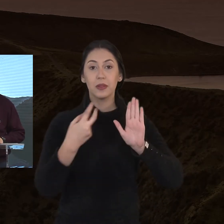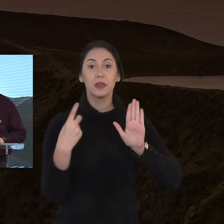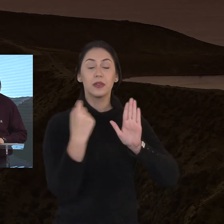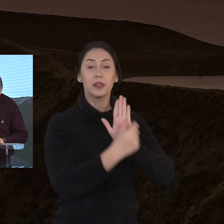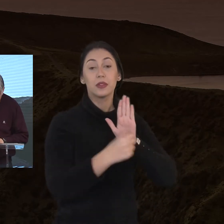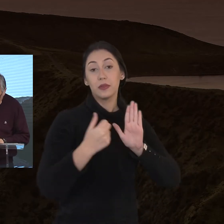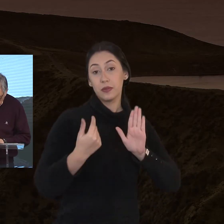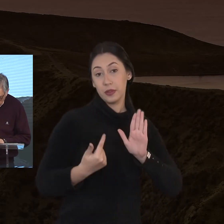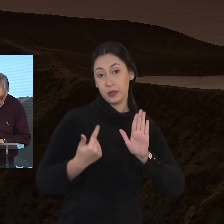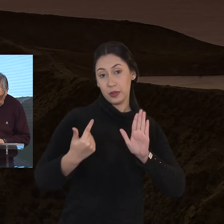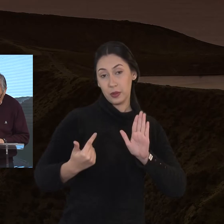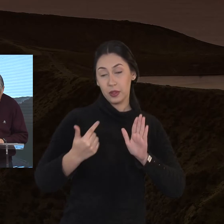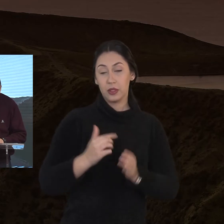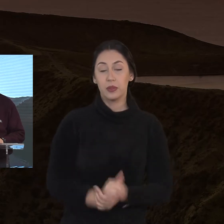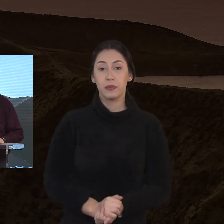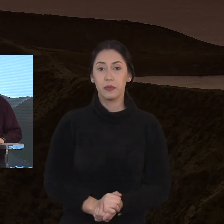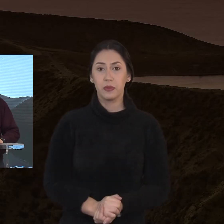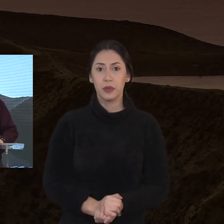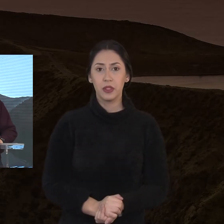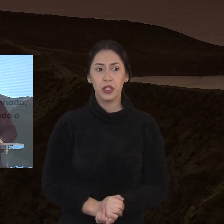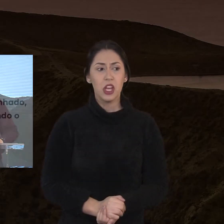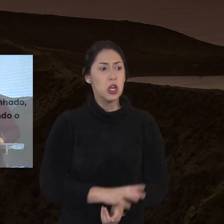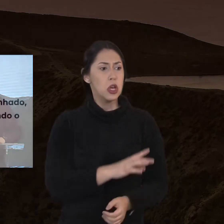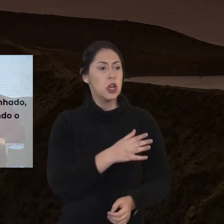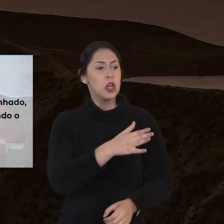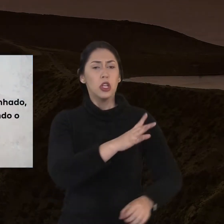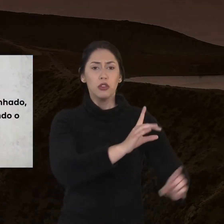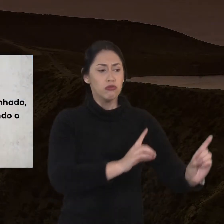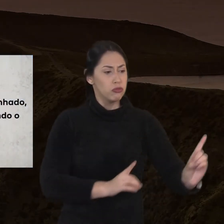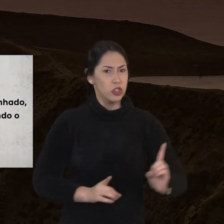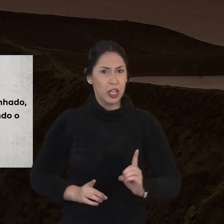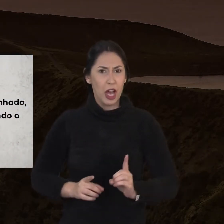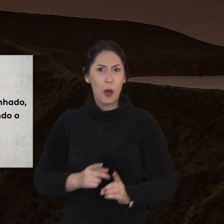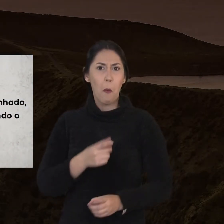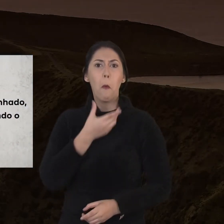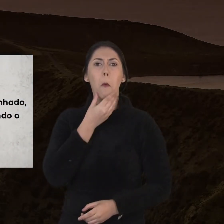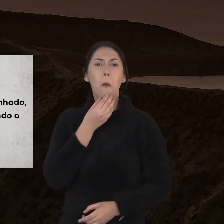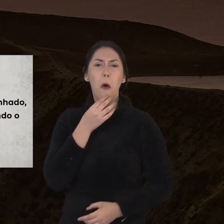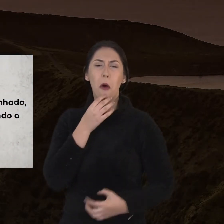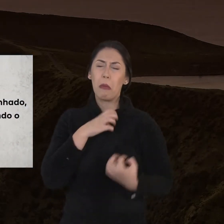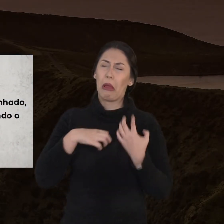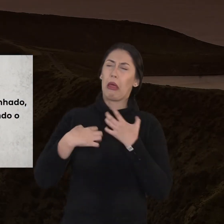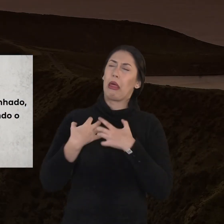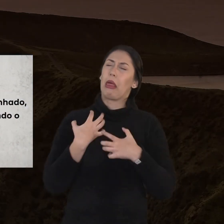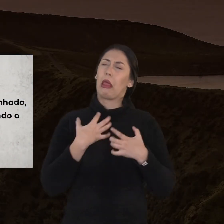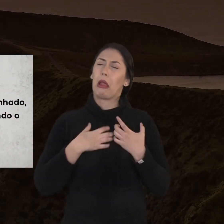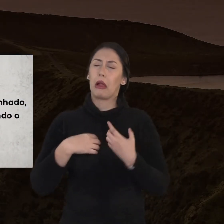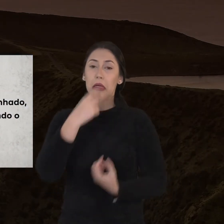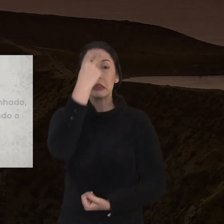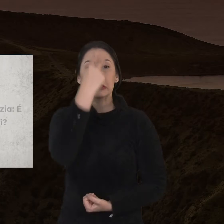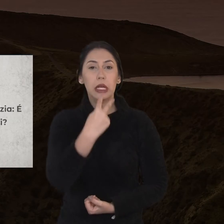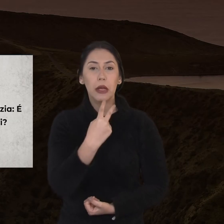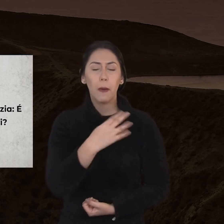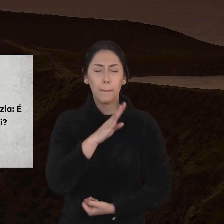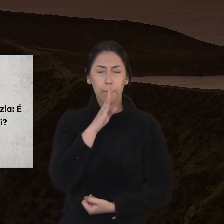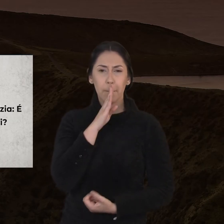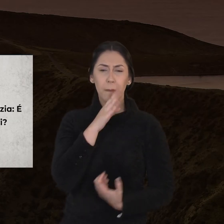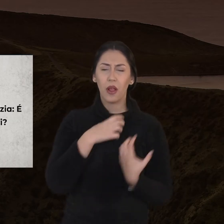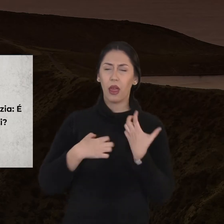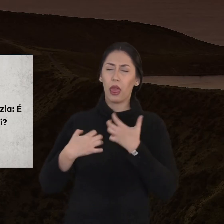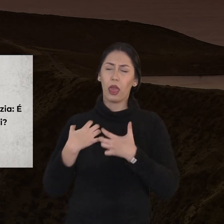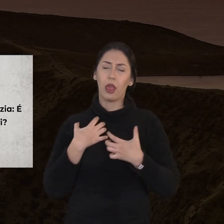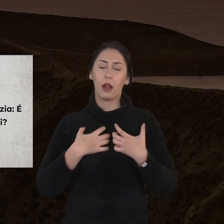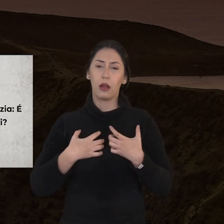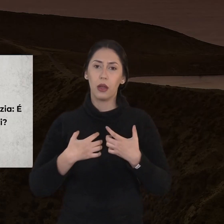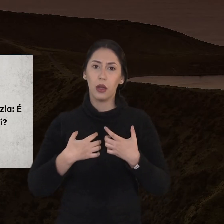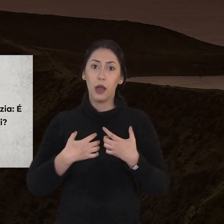então lhe trouxeram endemoninhado cego e mudo e ele o curou passando o mudo a falar e a ver e toda a